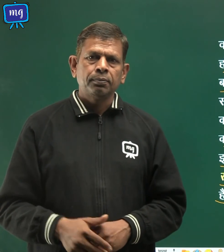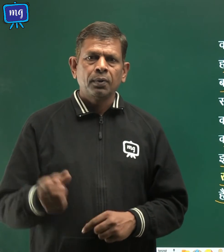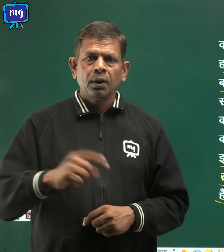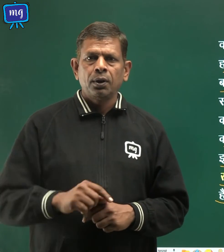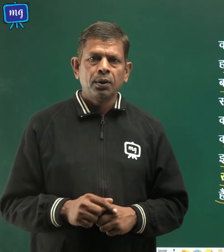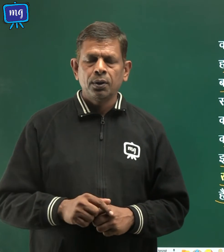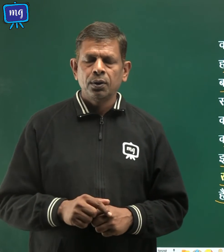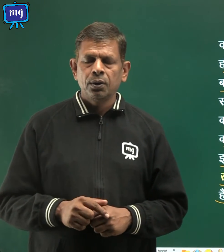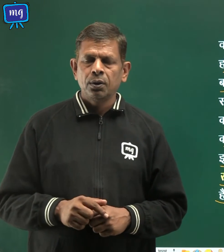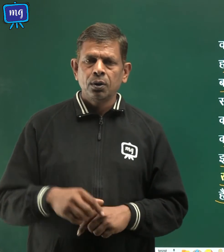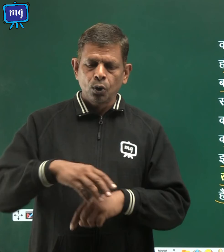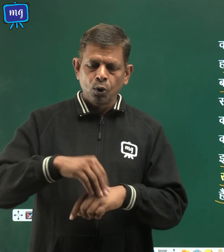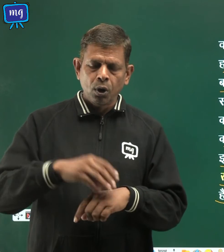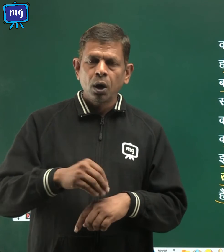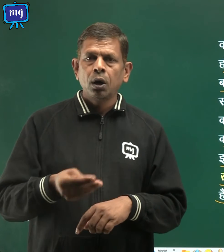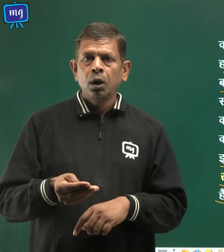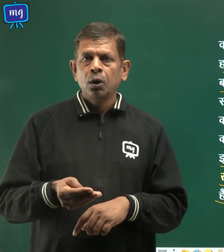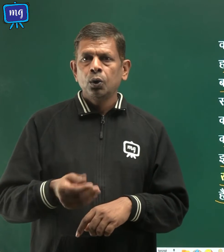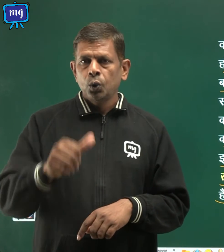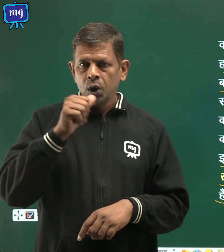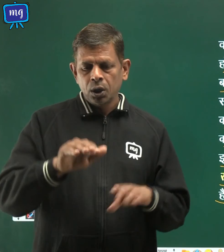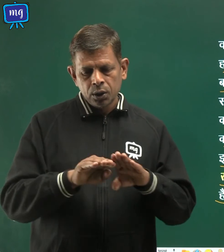इससे भूमजल स्तर